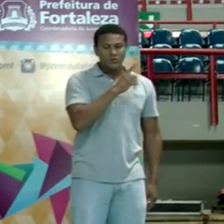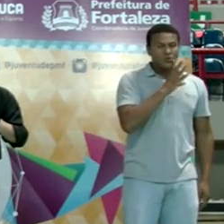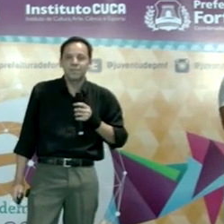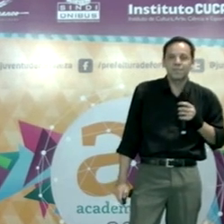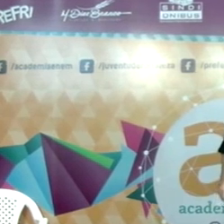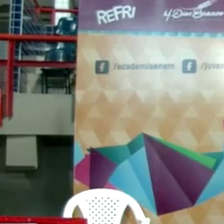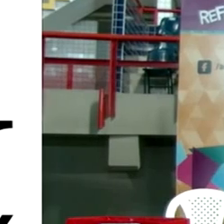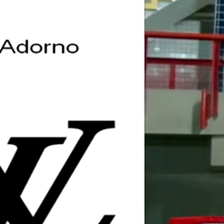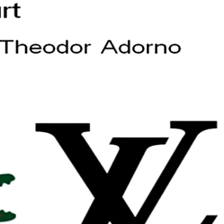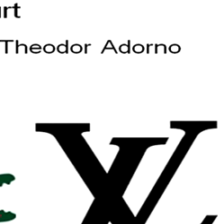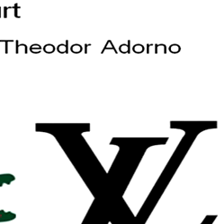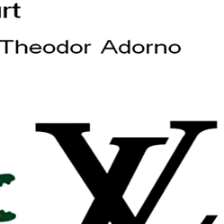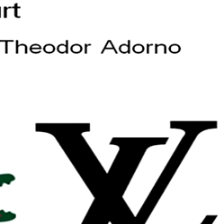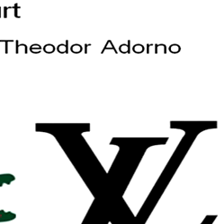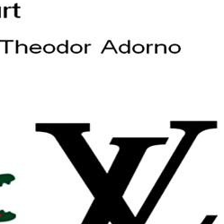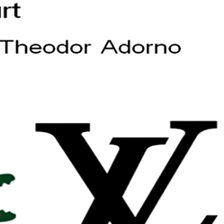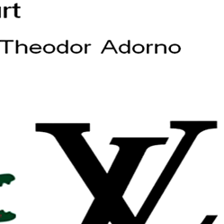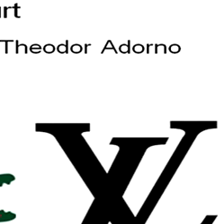marca.